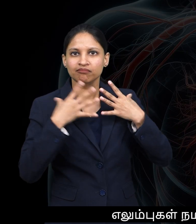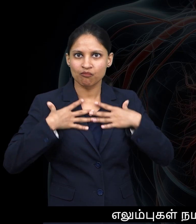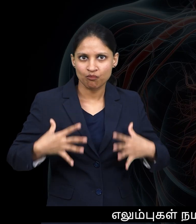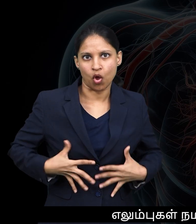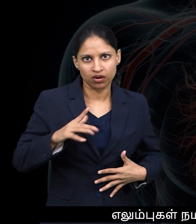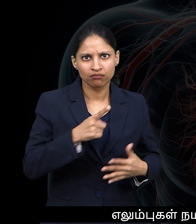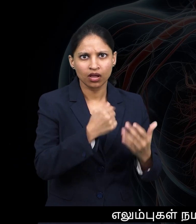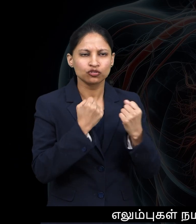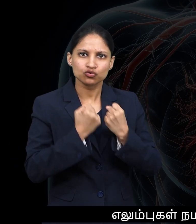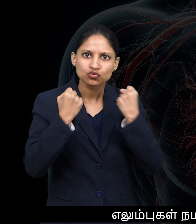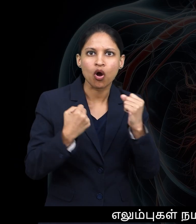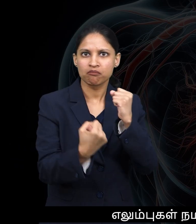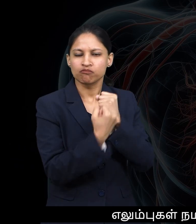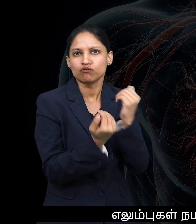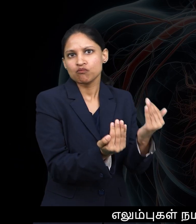வடிவம் தருகின்றன.